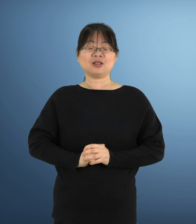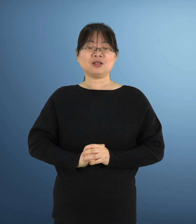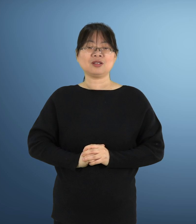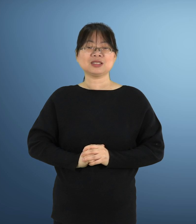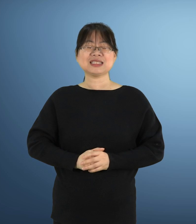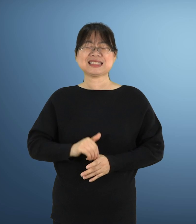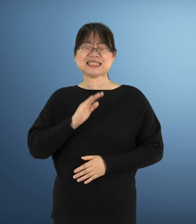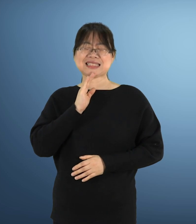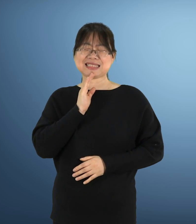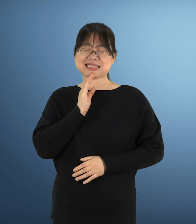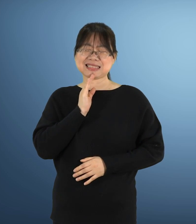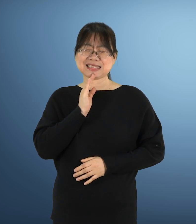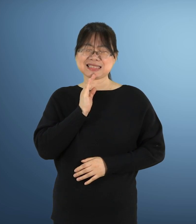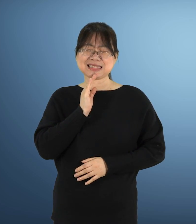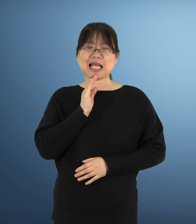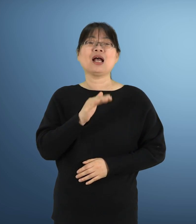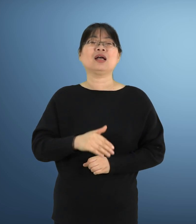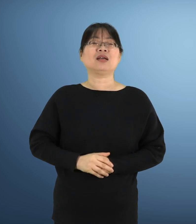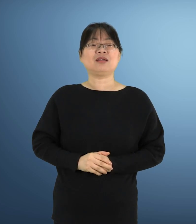누구보다도